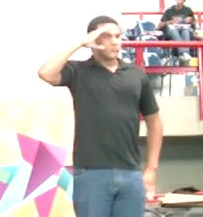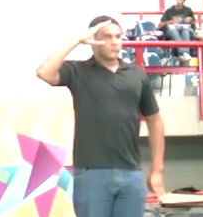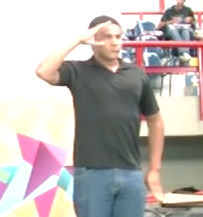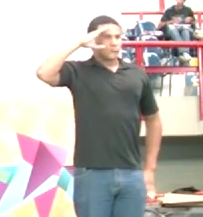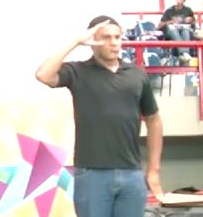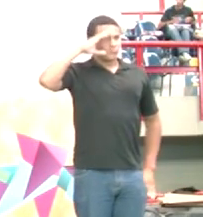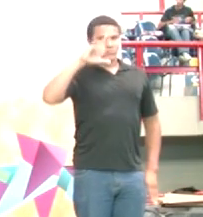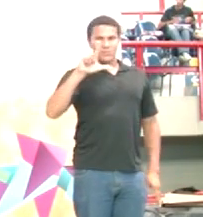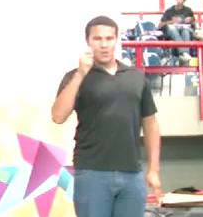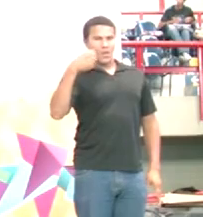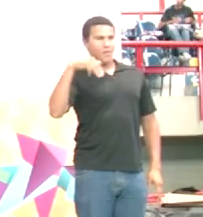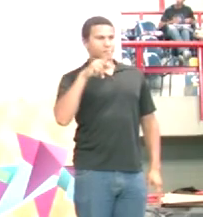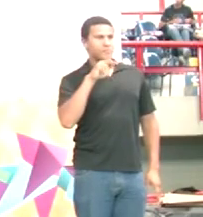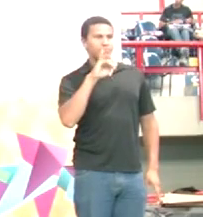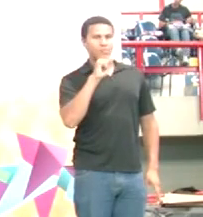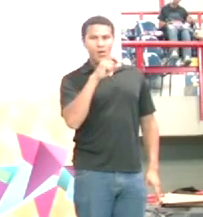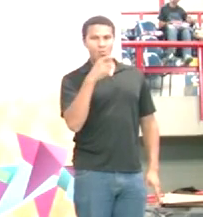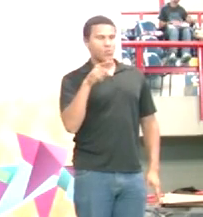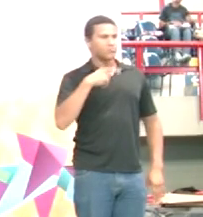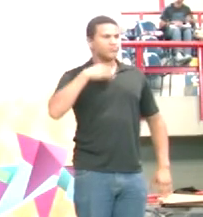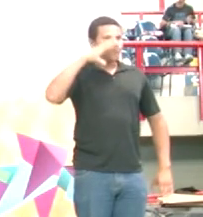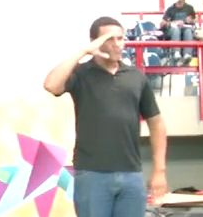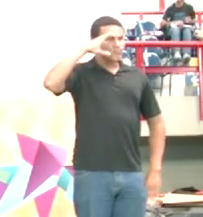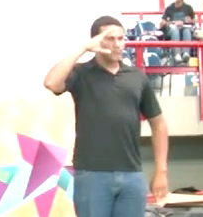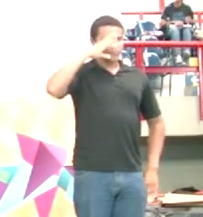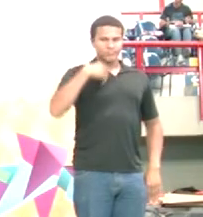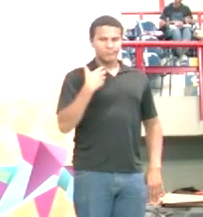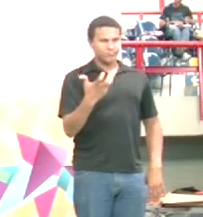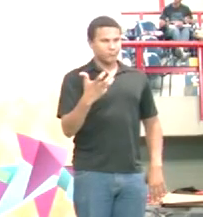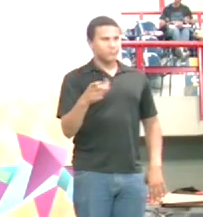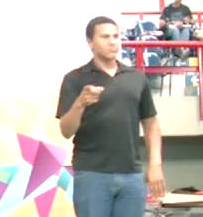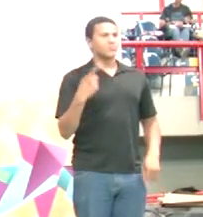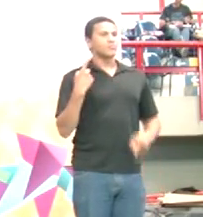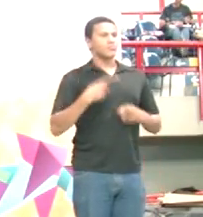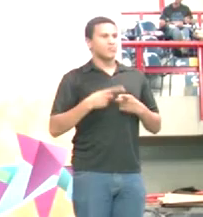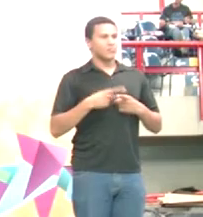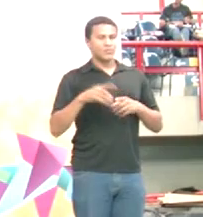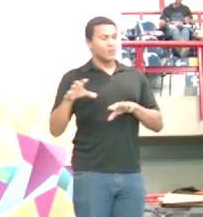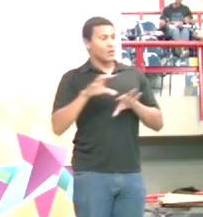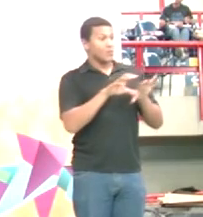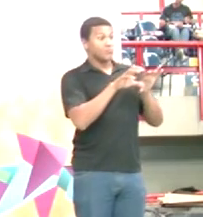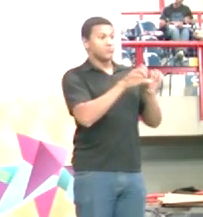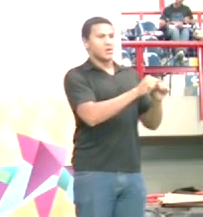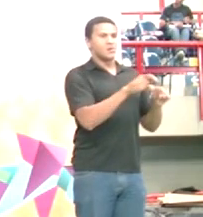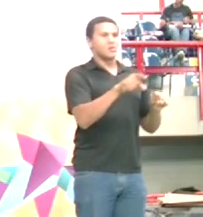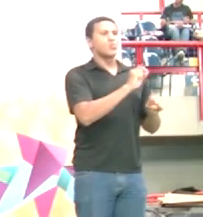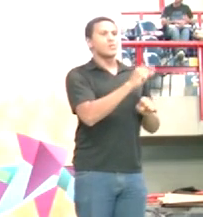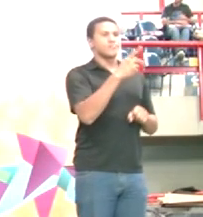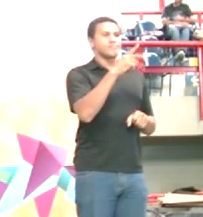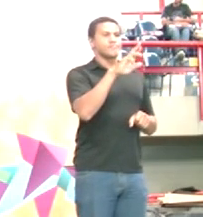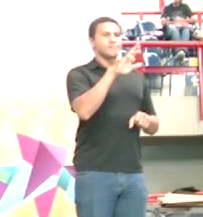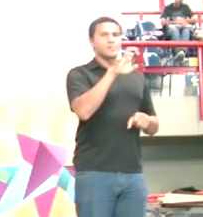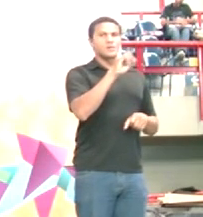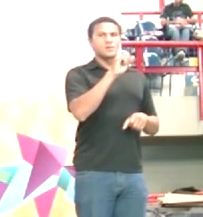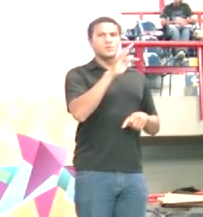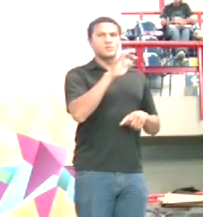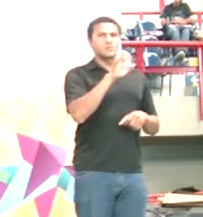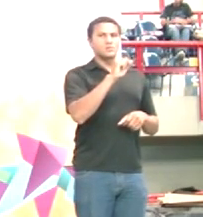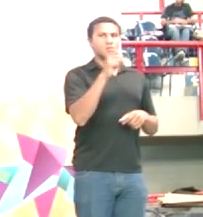para Lampião e seus homens pegarem a coluna Prestes. Não